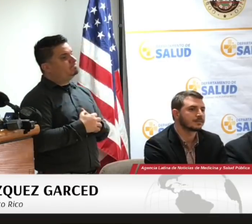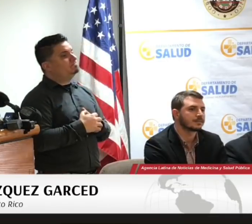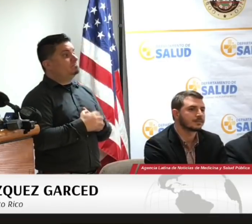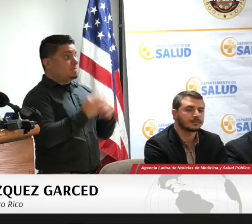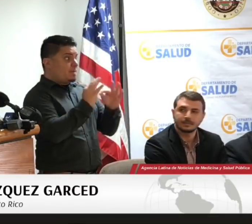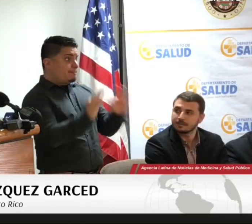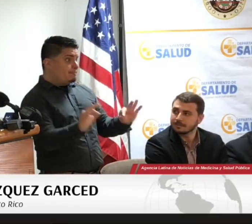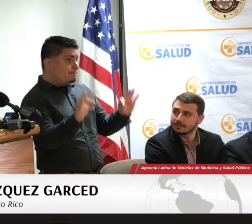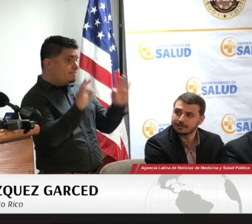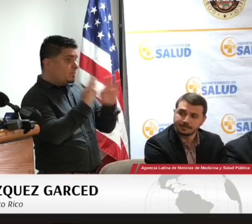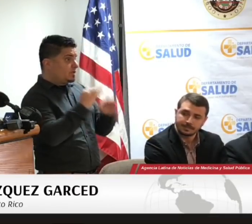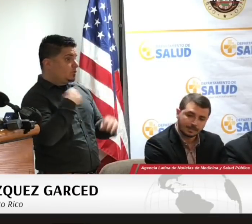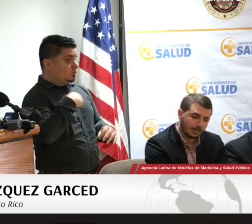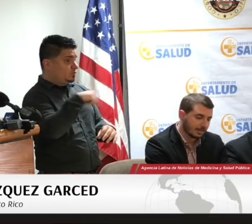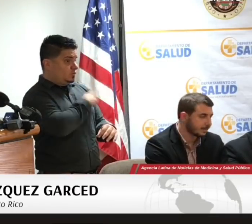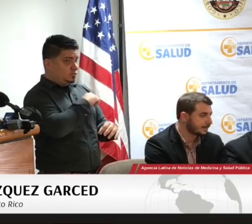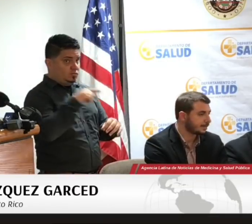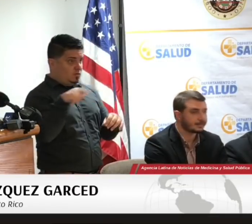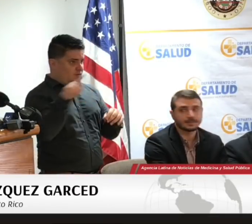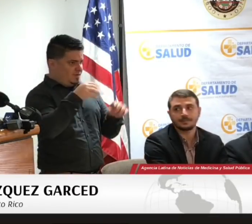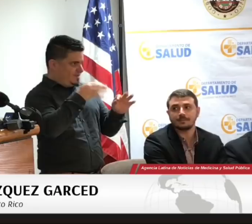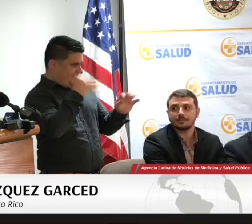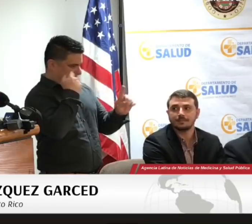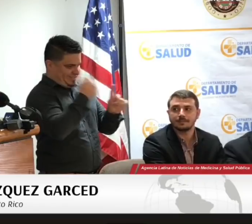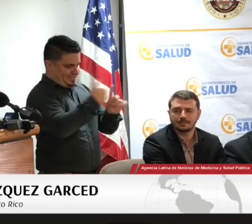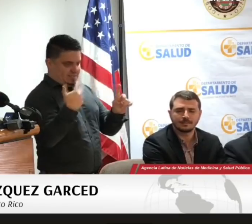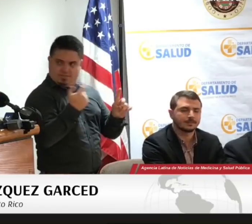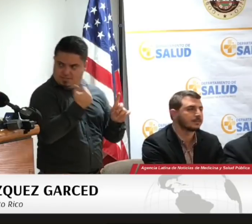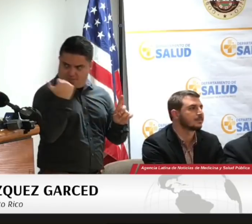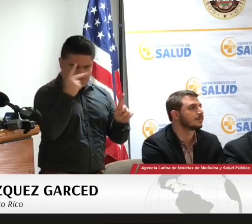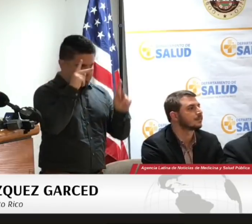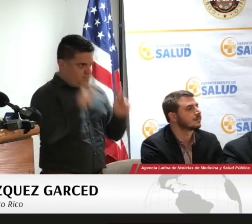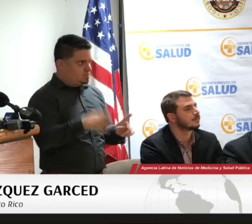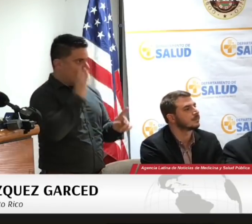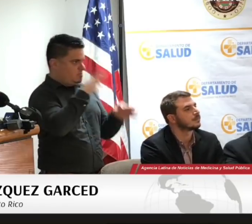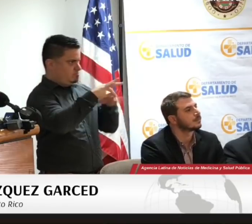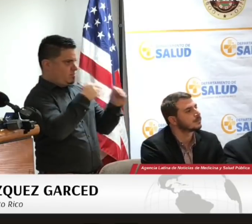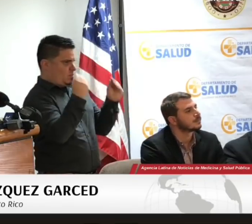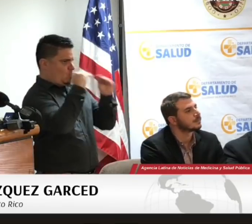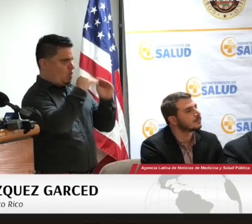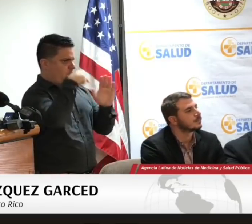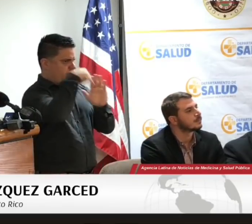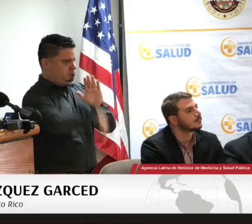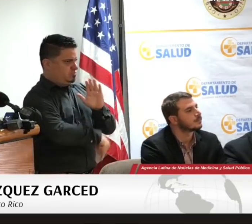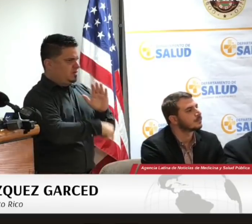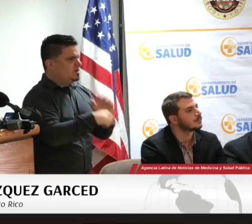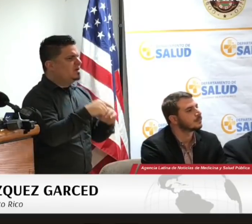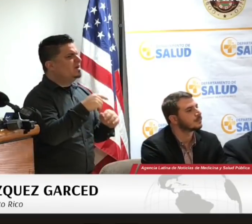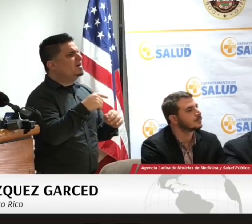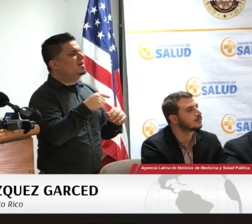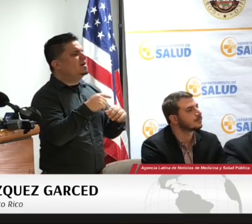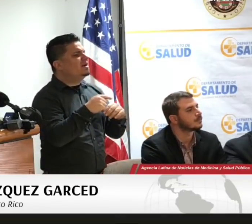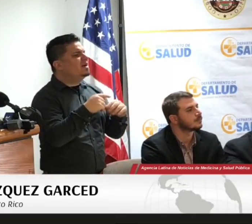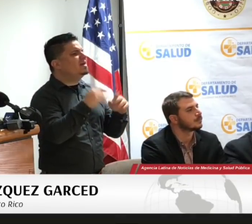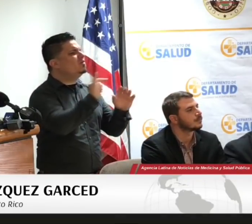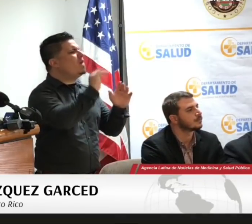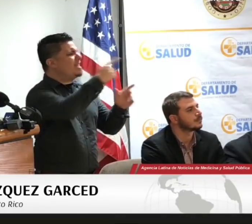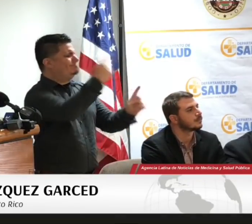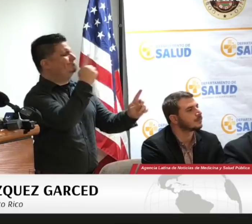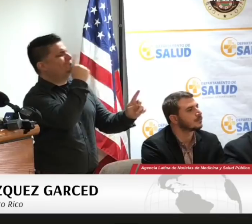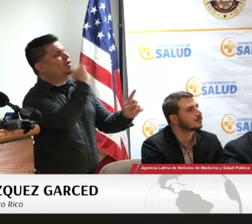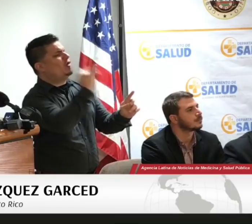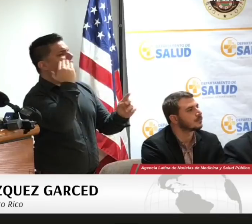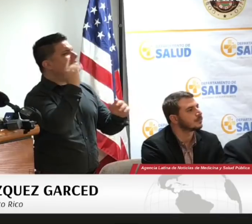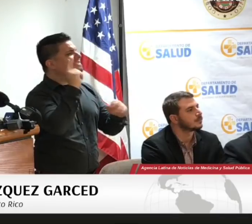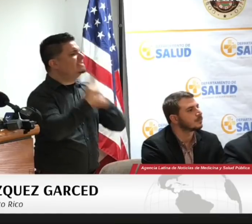abundar. Debo decir, ¿verdad?, que los puertorriqueños no deben tener ese sentimiento, mucho menos de que piensen, ¿verdad?, que nosotros